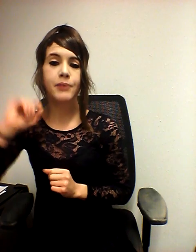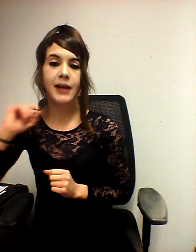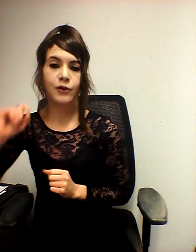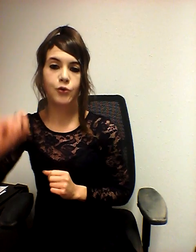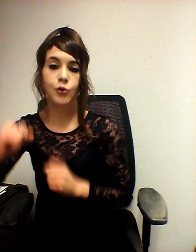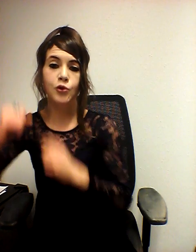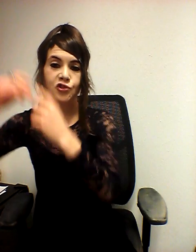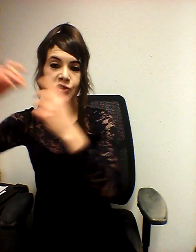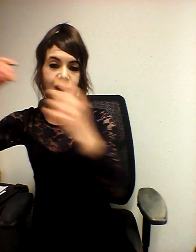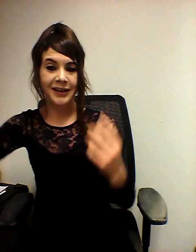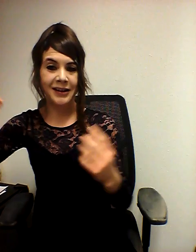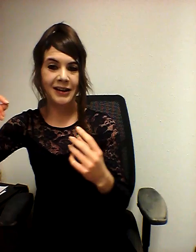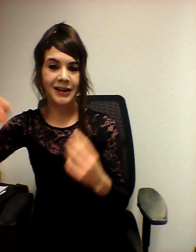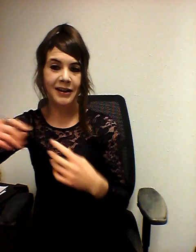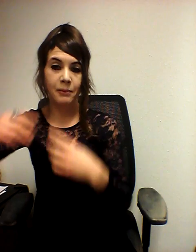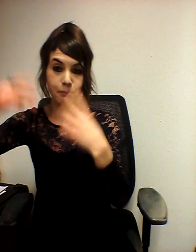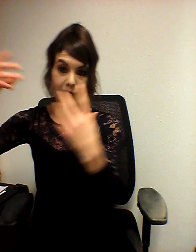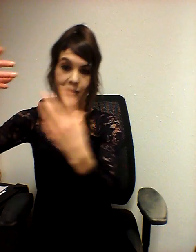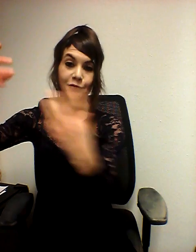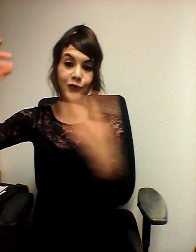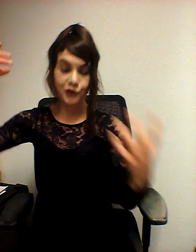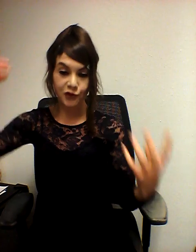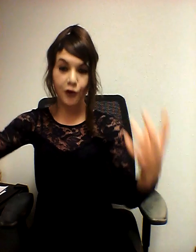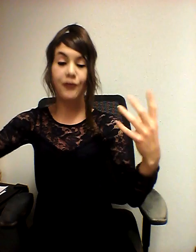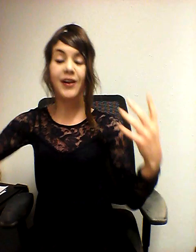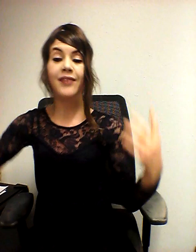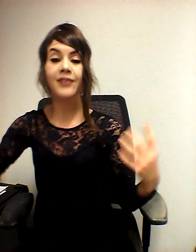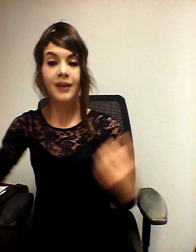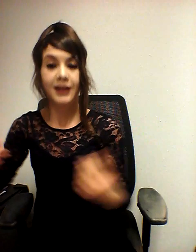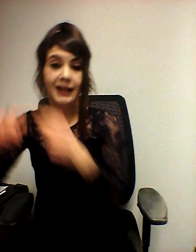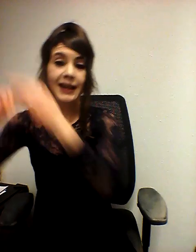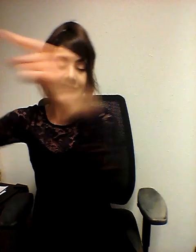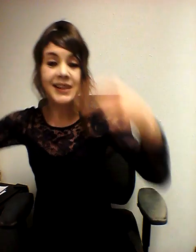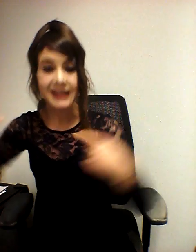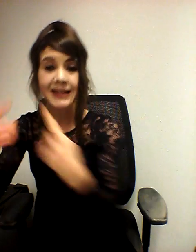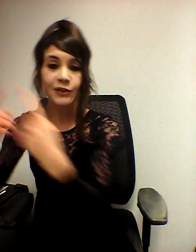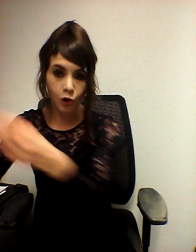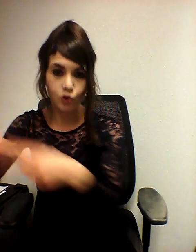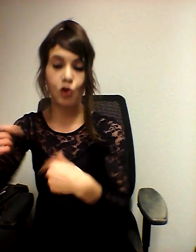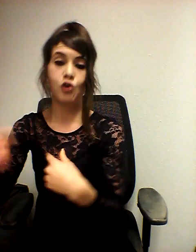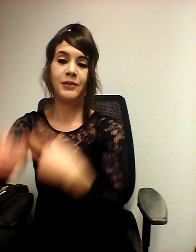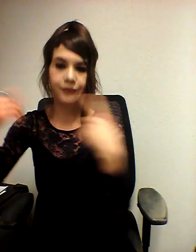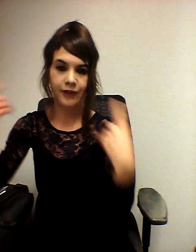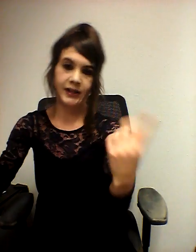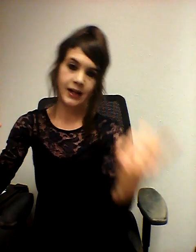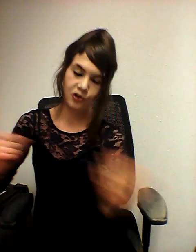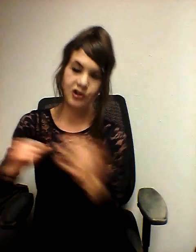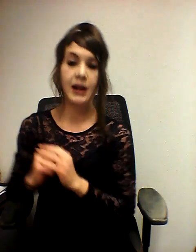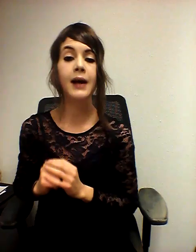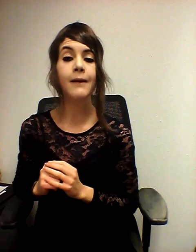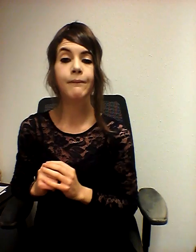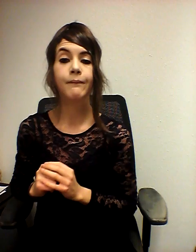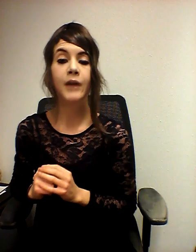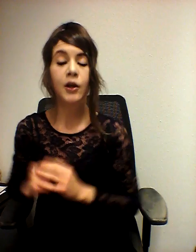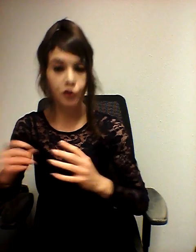jij dus eh eh brandstoffen in die lysosomen van jouw cellen dus